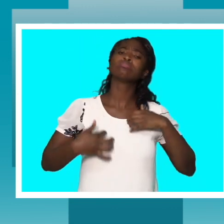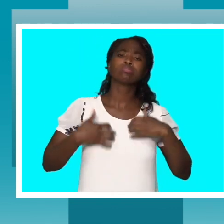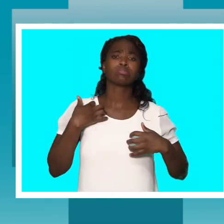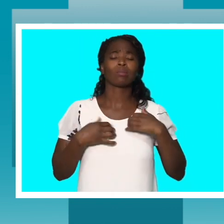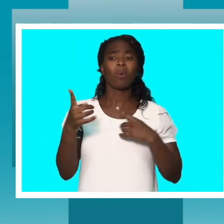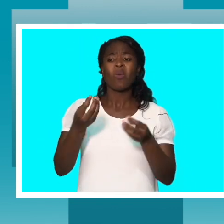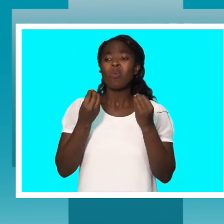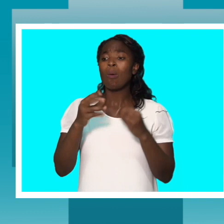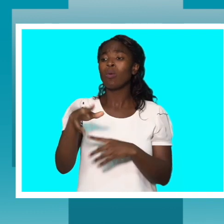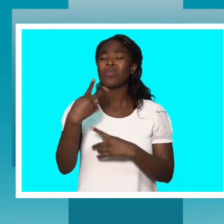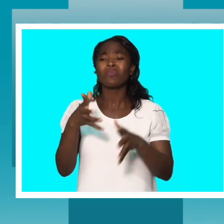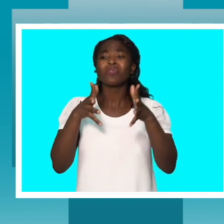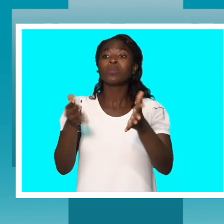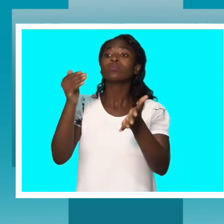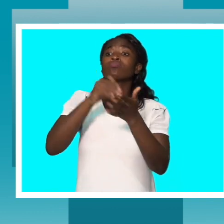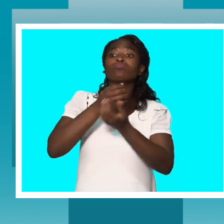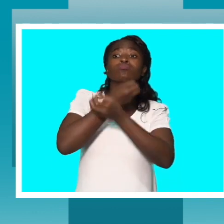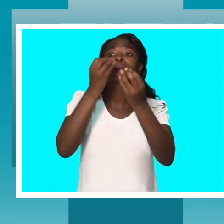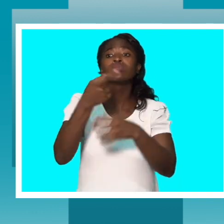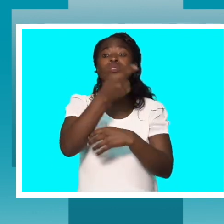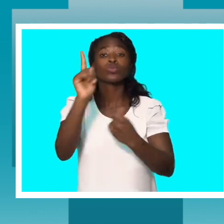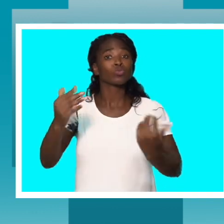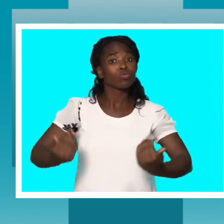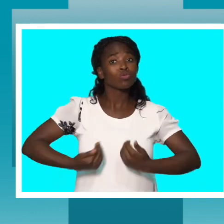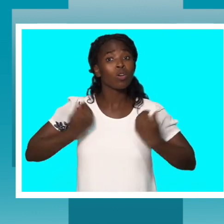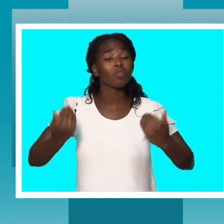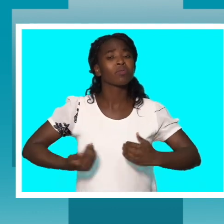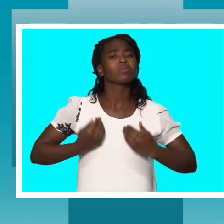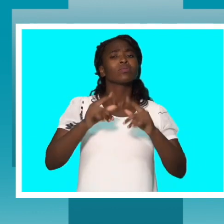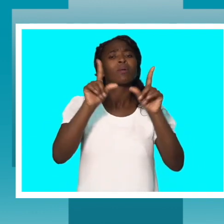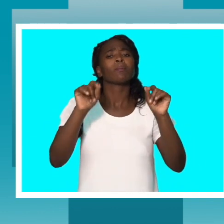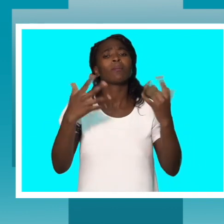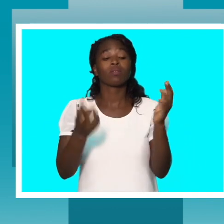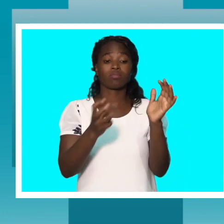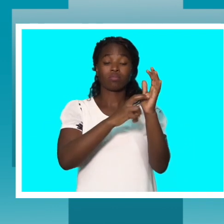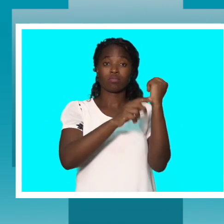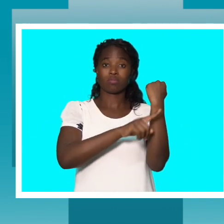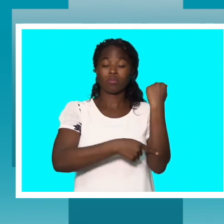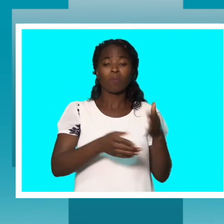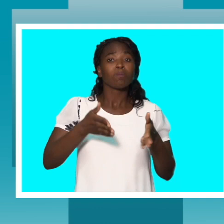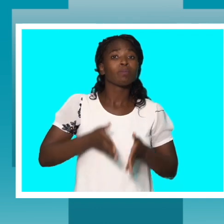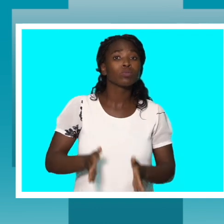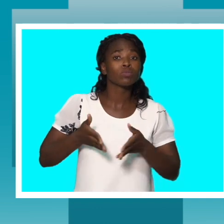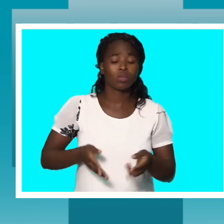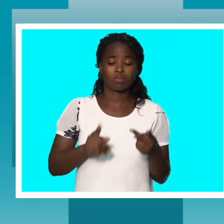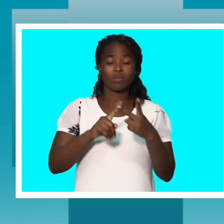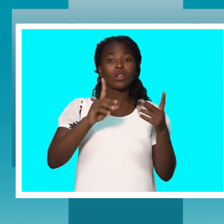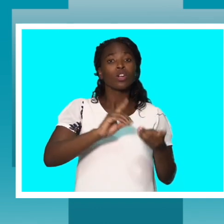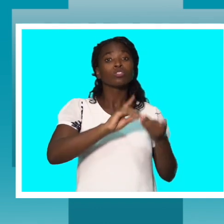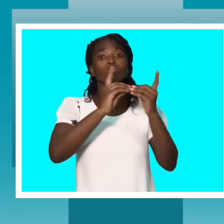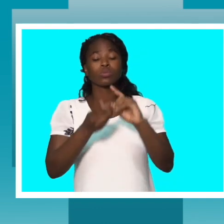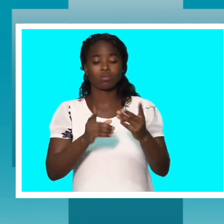procura encontrar outras formas de fazer chegar informações sobre saúde sexual e reprodutiva aos jovens e